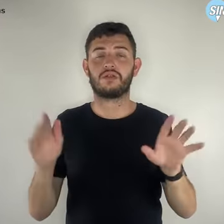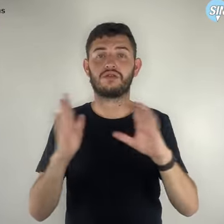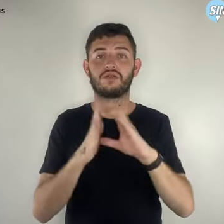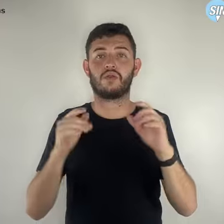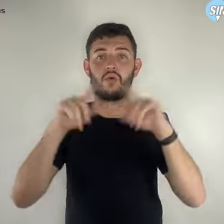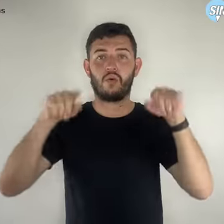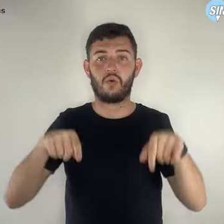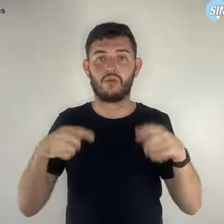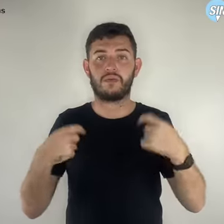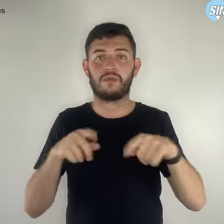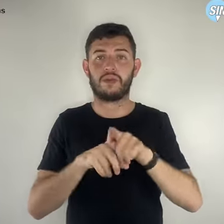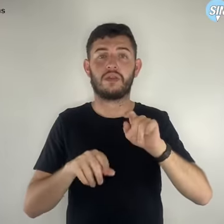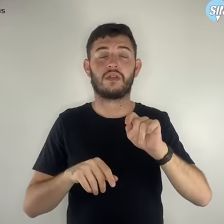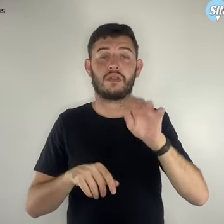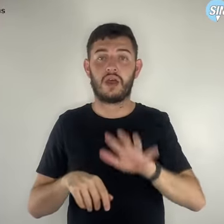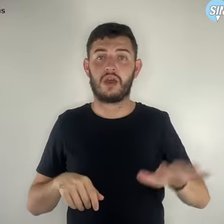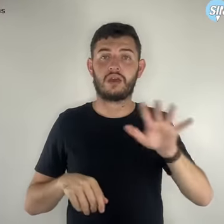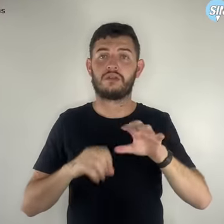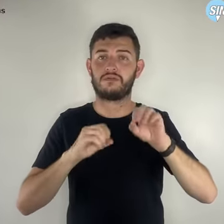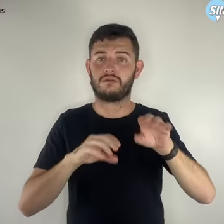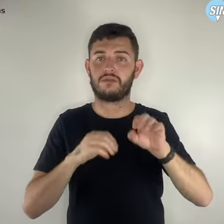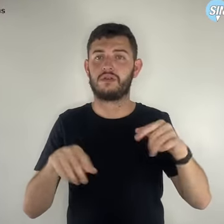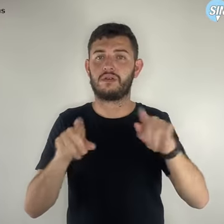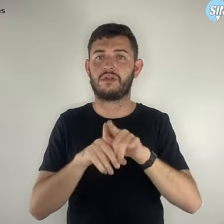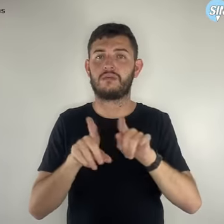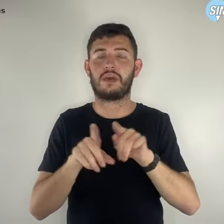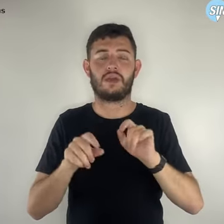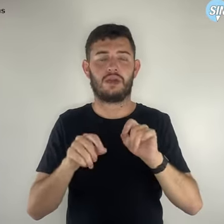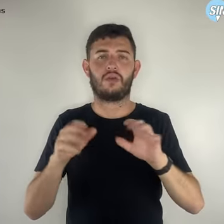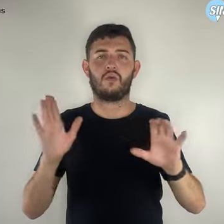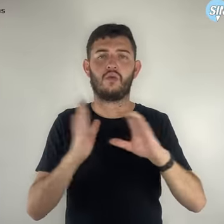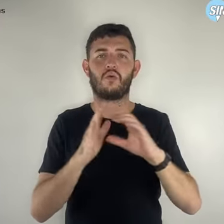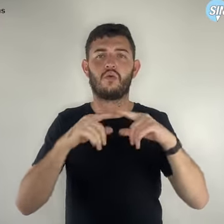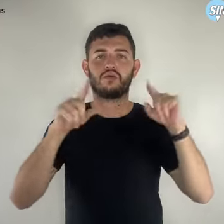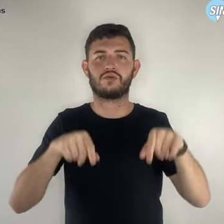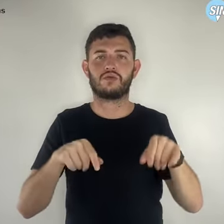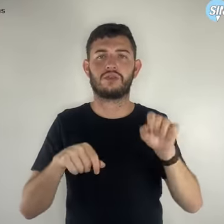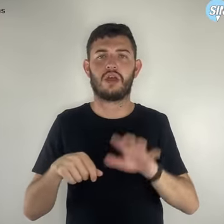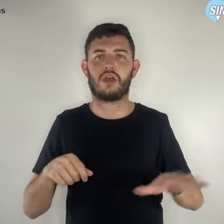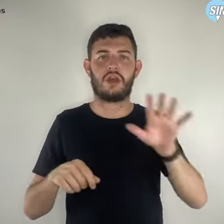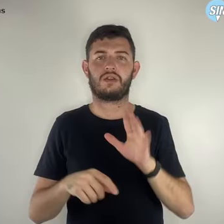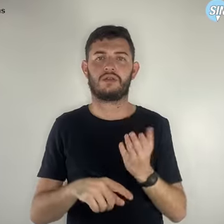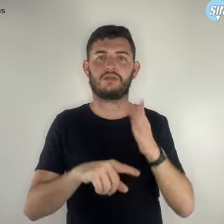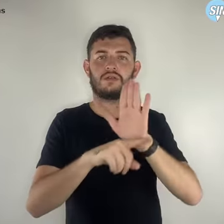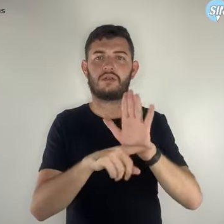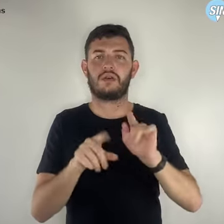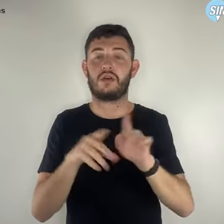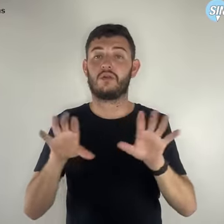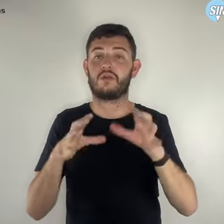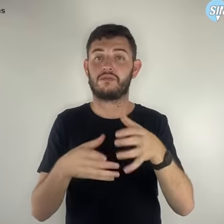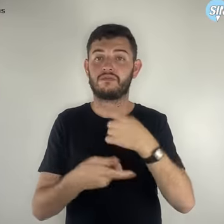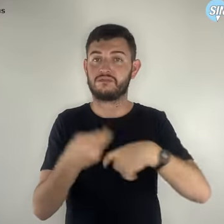concurso público para profissionais do magistério e da carreira assistência. A Comissão de Negociação